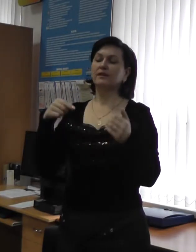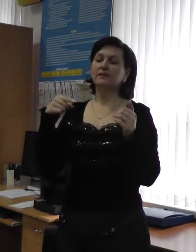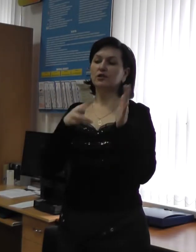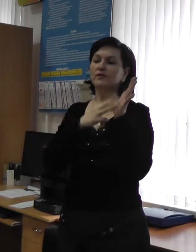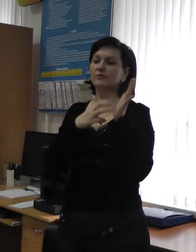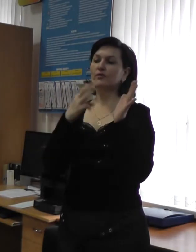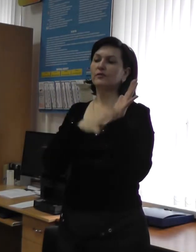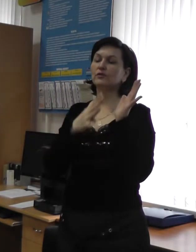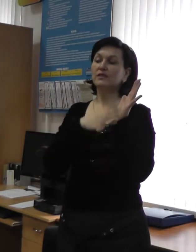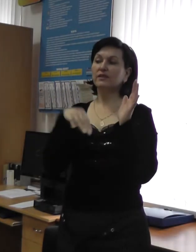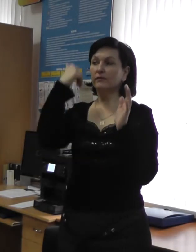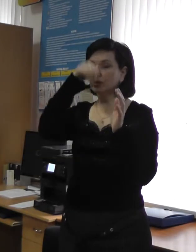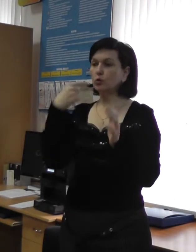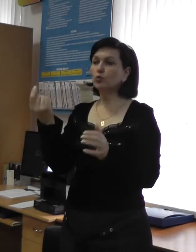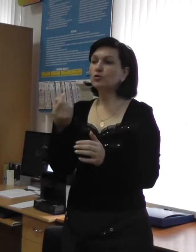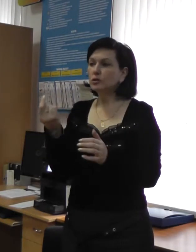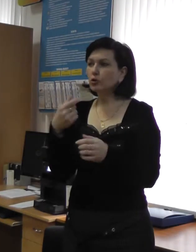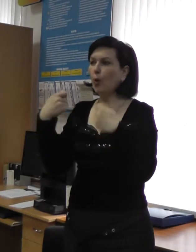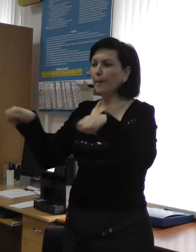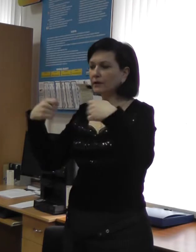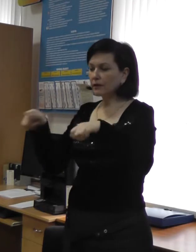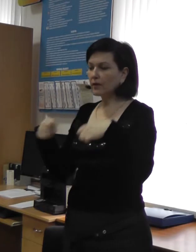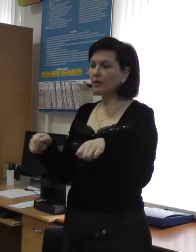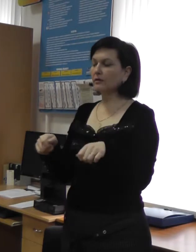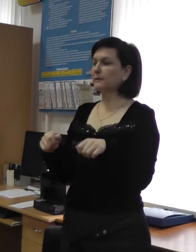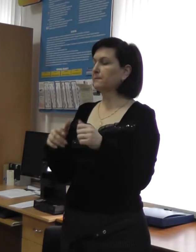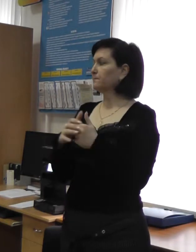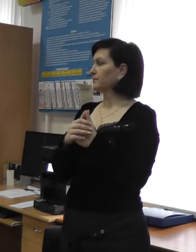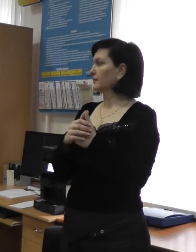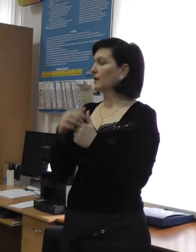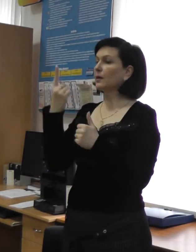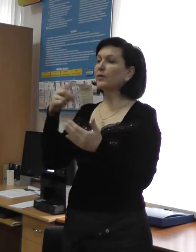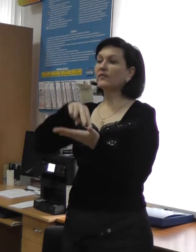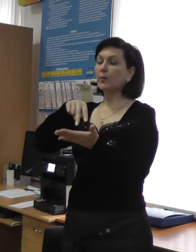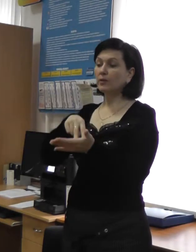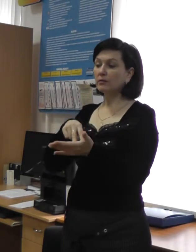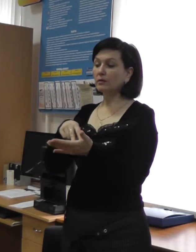1899 года продажа зерна в губернии превысила внутреннее потребление. На первый план